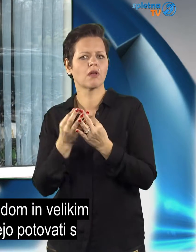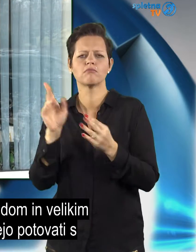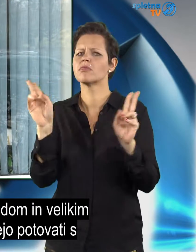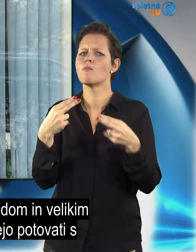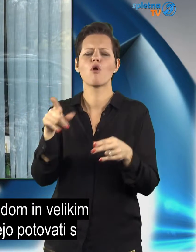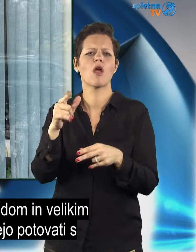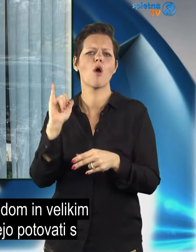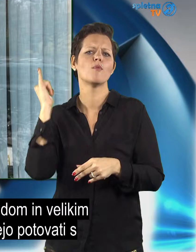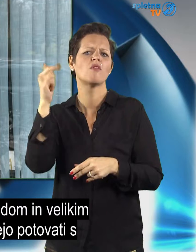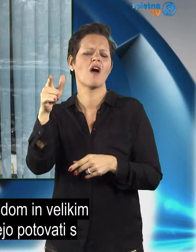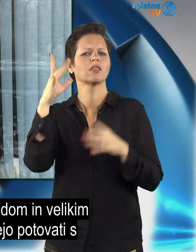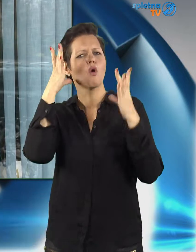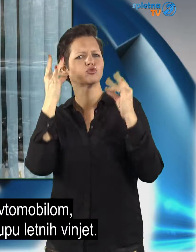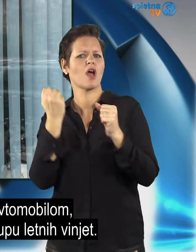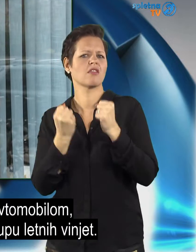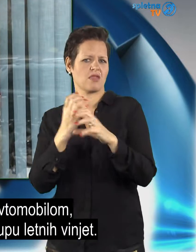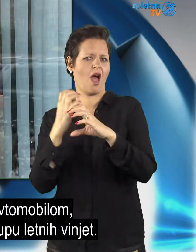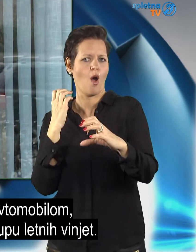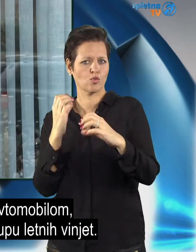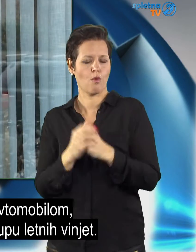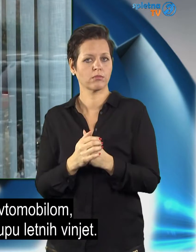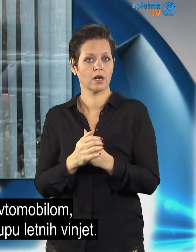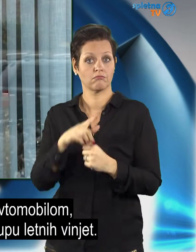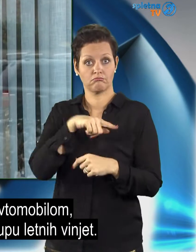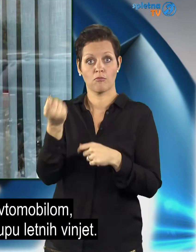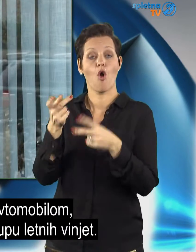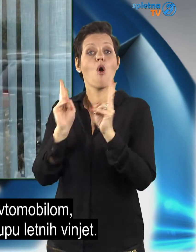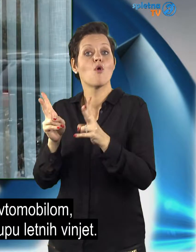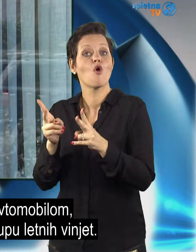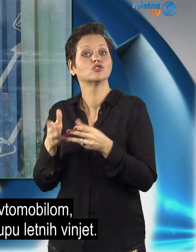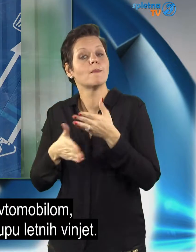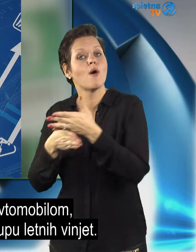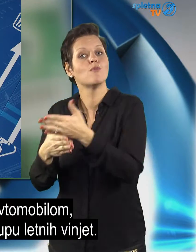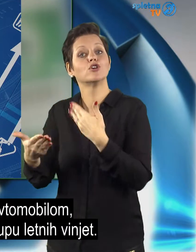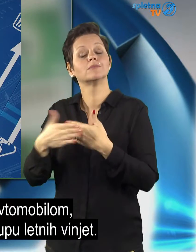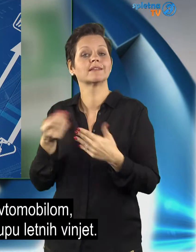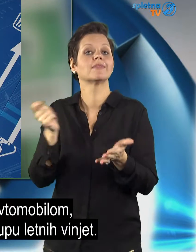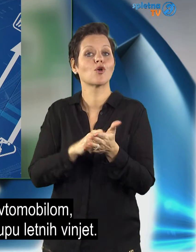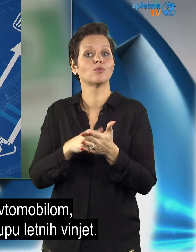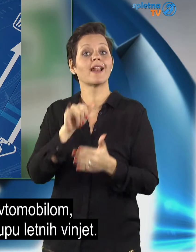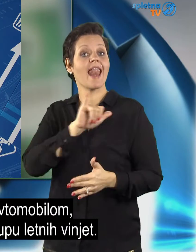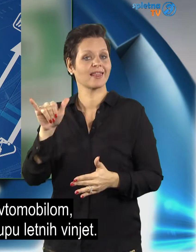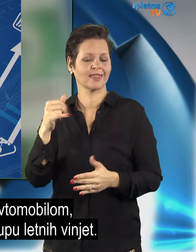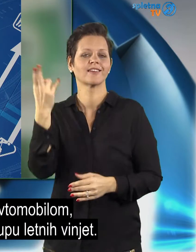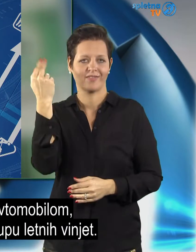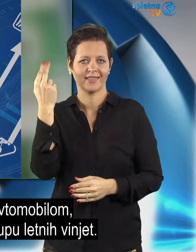ki ne morejo potovati s klasičnim osebnim avtomobilom, omogoča pomoč pri nakupu letnih vinjet.